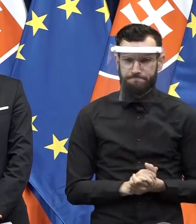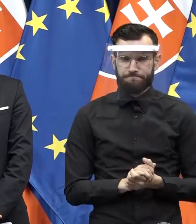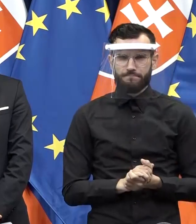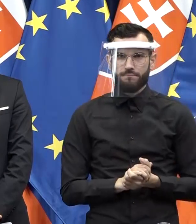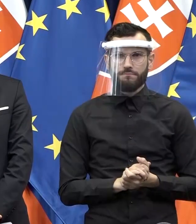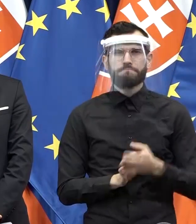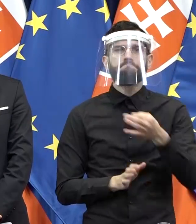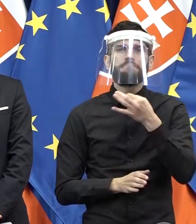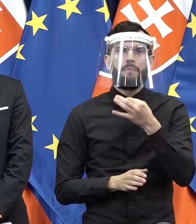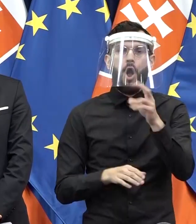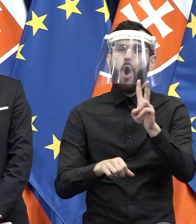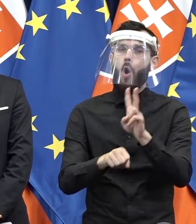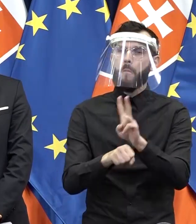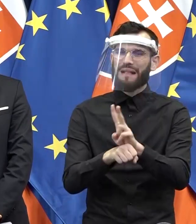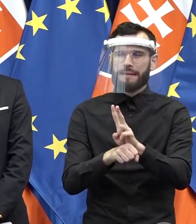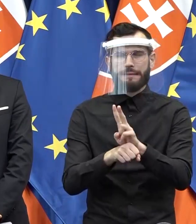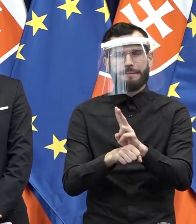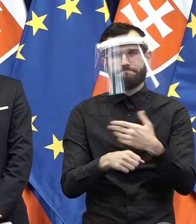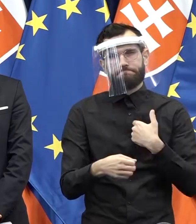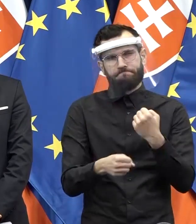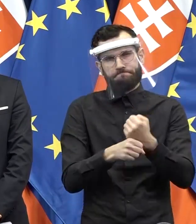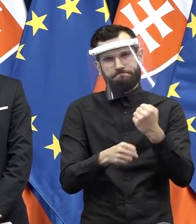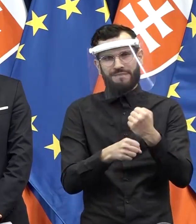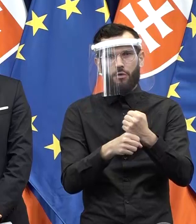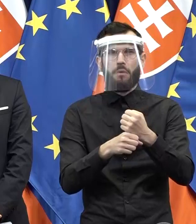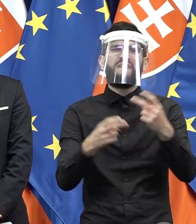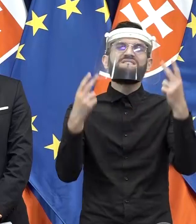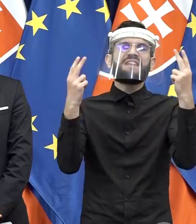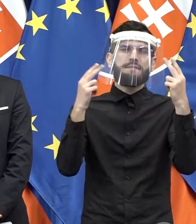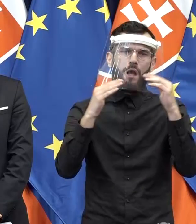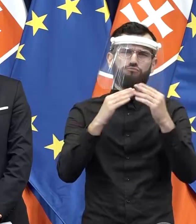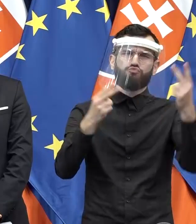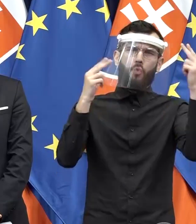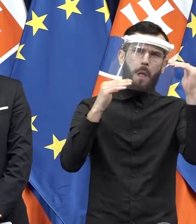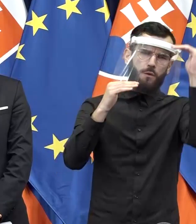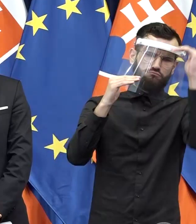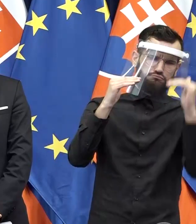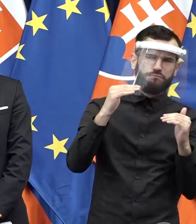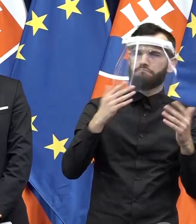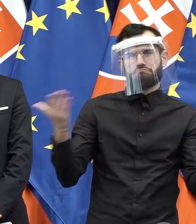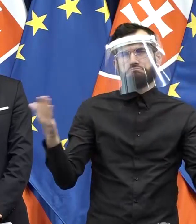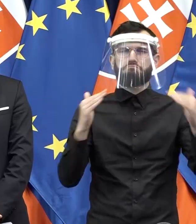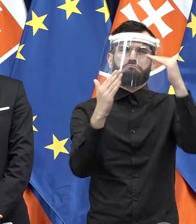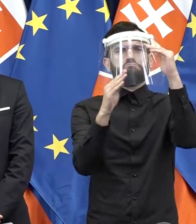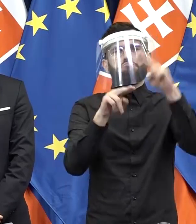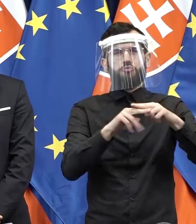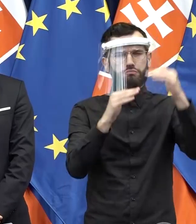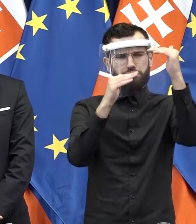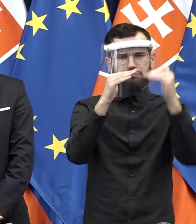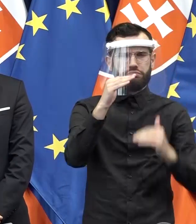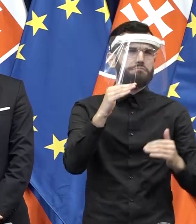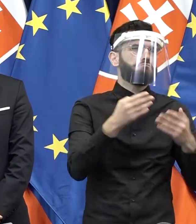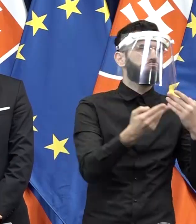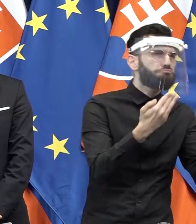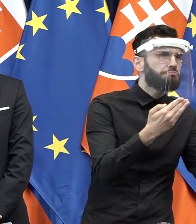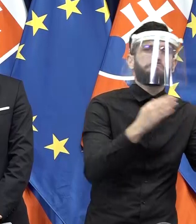Prepačte, tie opatrenia nie sú zoradené nejako, by som povedal, že významovo, viac menej chronologicky, ako sme ich prejednávali na